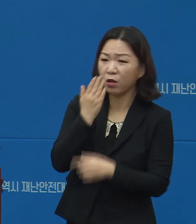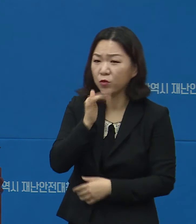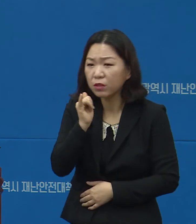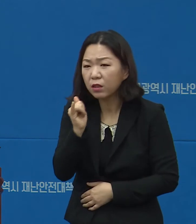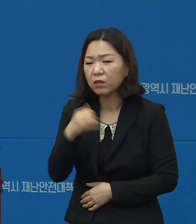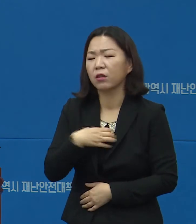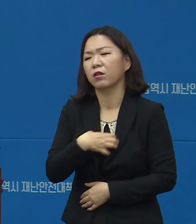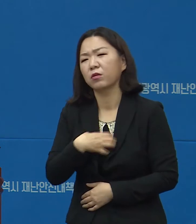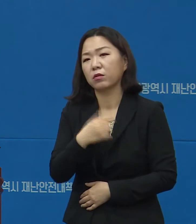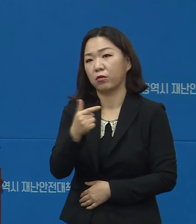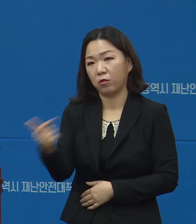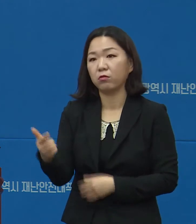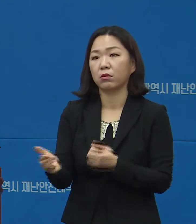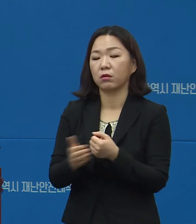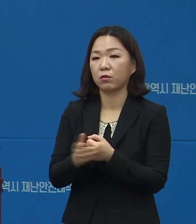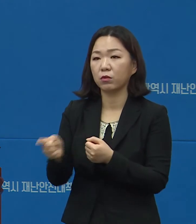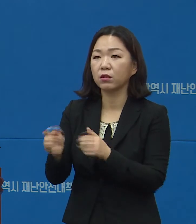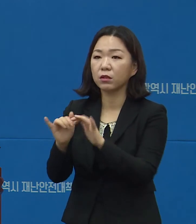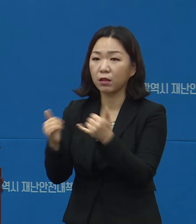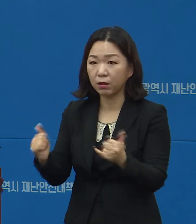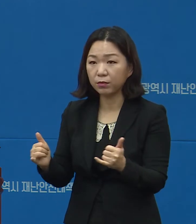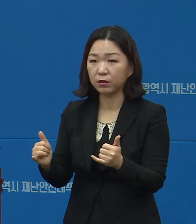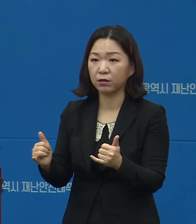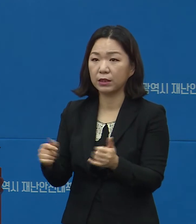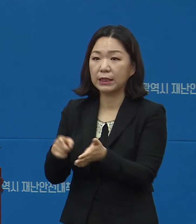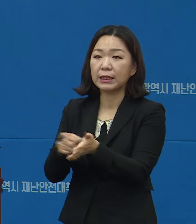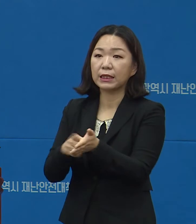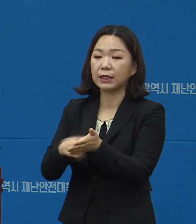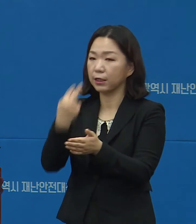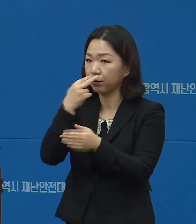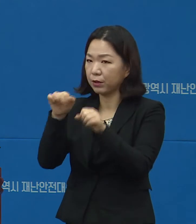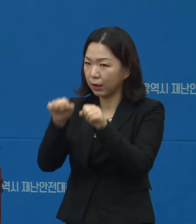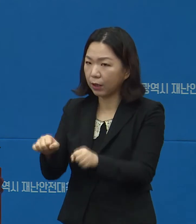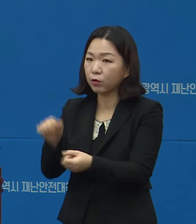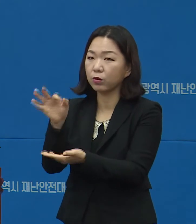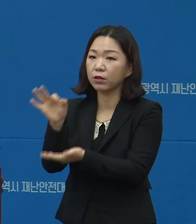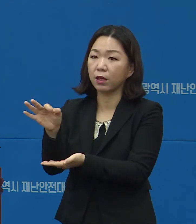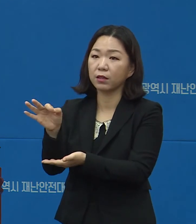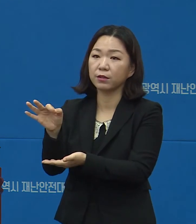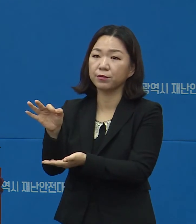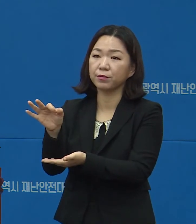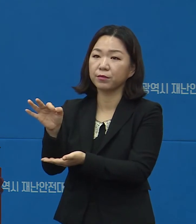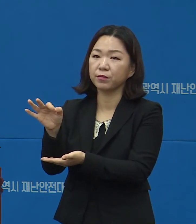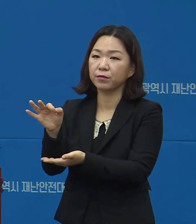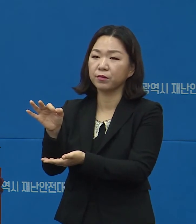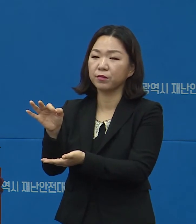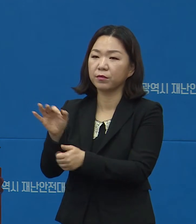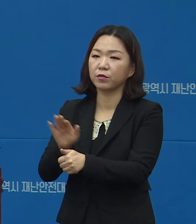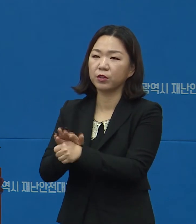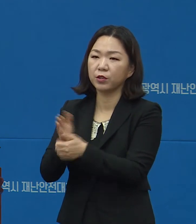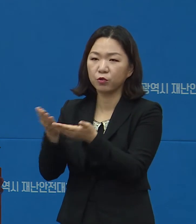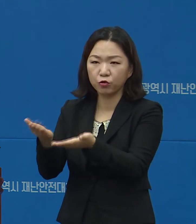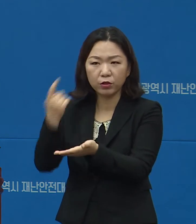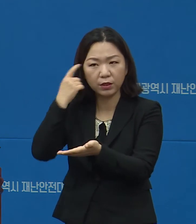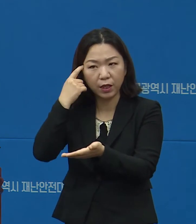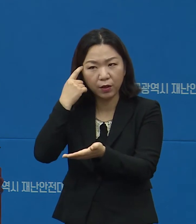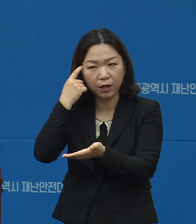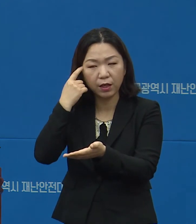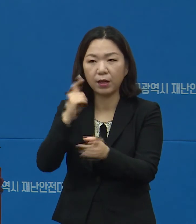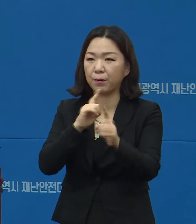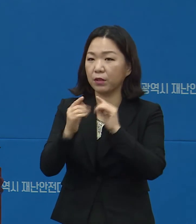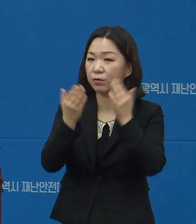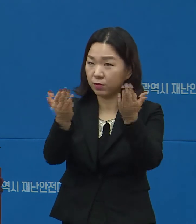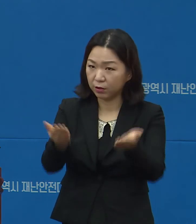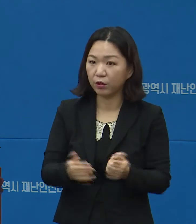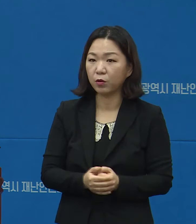없습니다. 이런 분들에게는 긴급 생존 자금으로 말씀을 드렸고, 그리고 재난